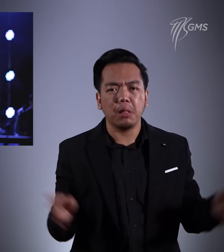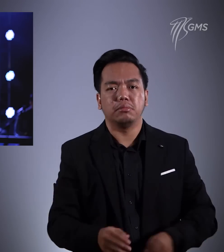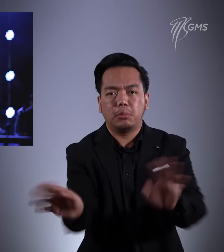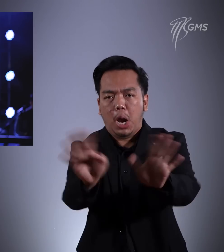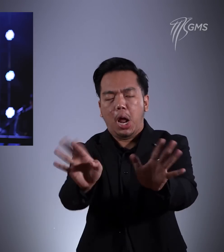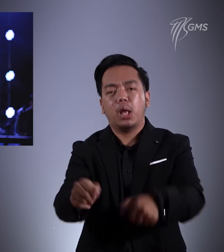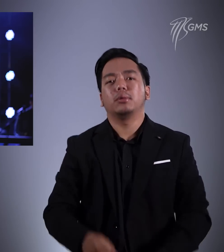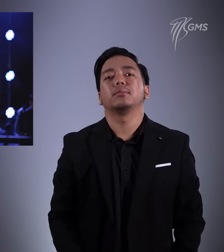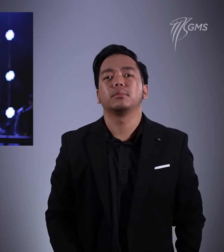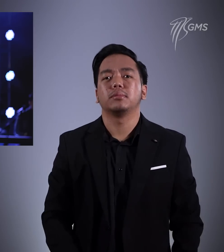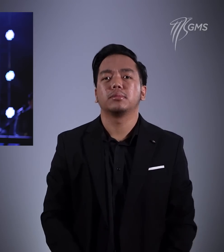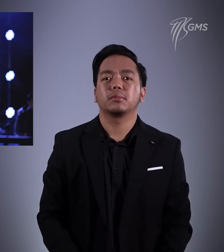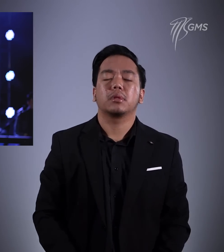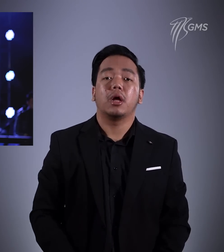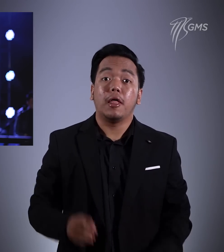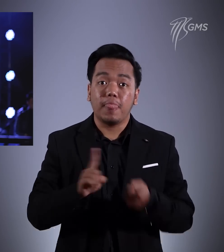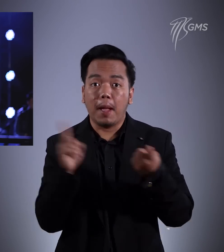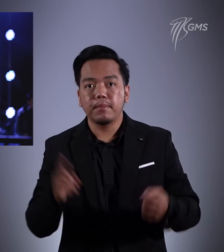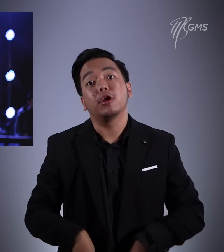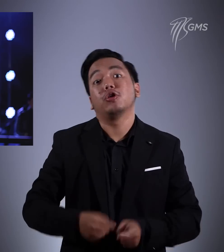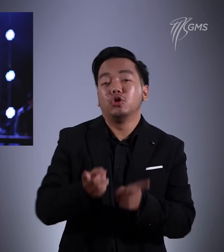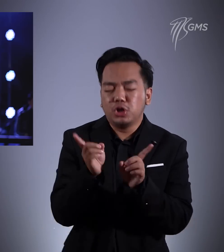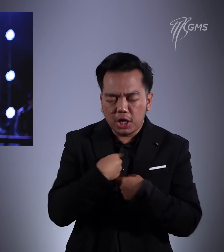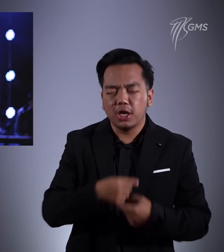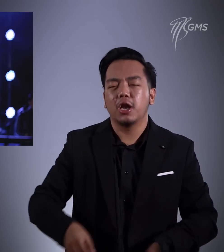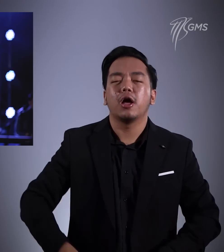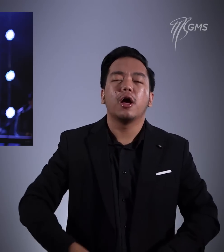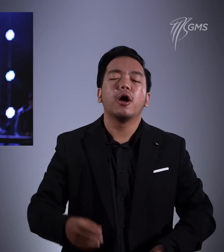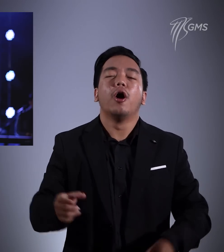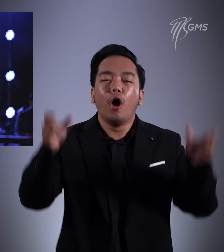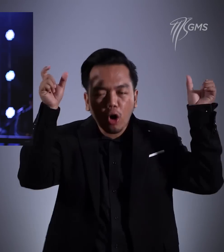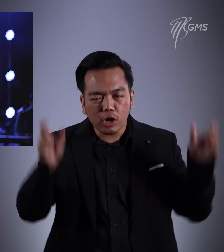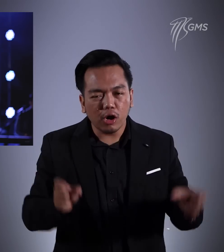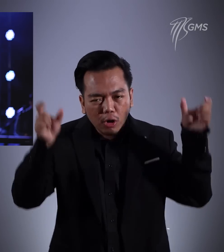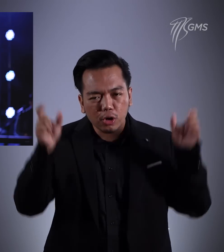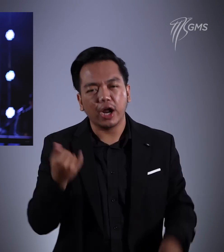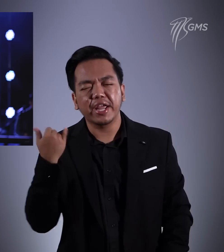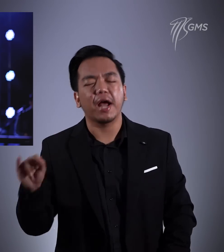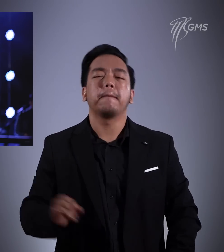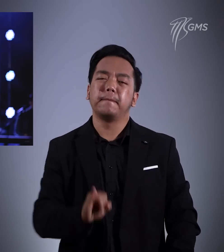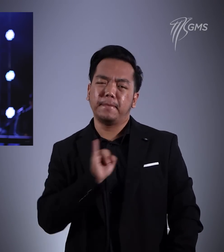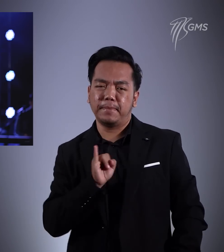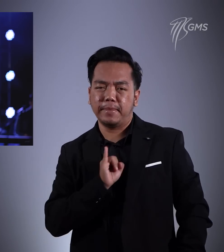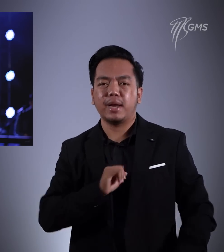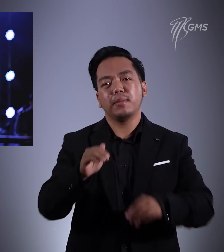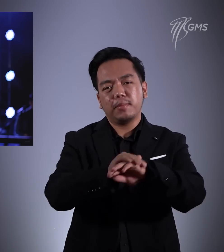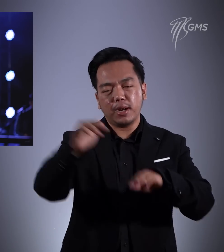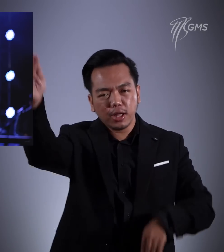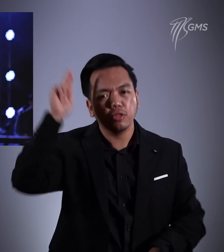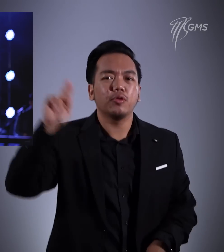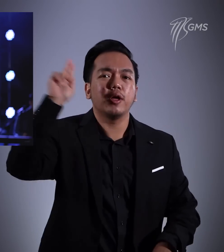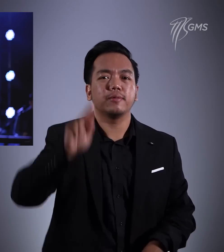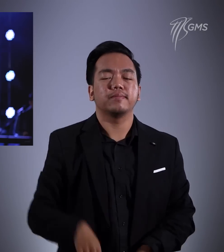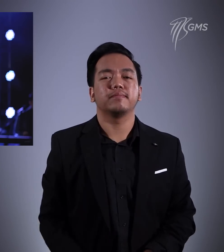keperluan. Jadilah umat yang beriman pada Tuhan. Iman itu bukan suatu kuasa untuk